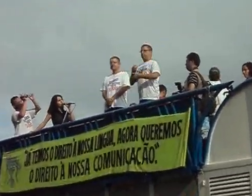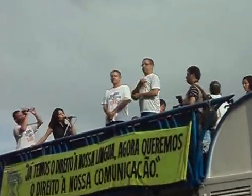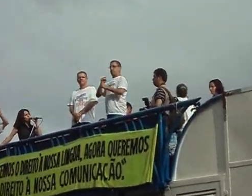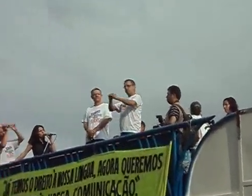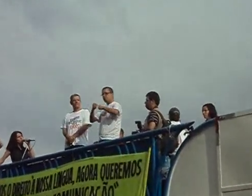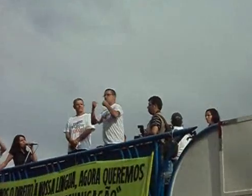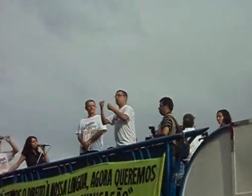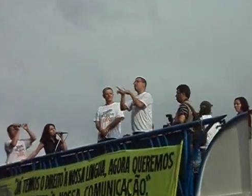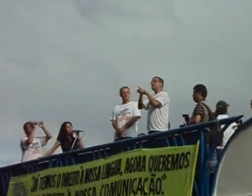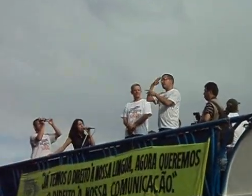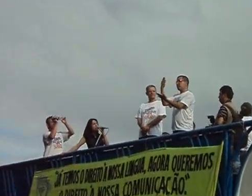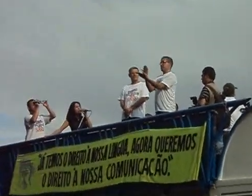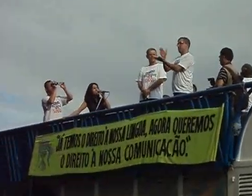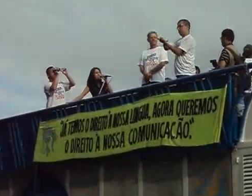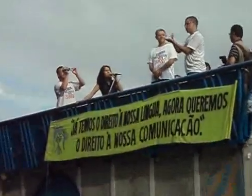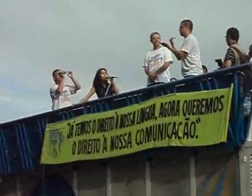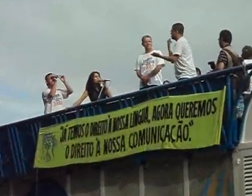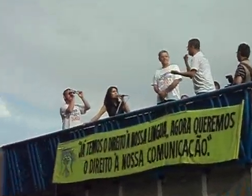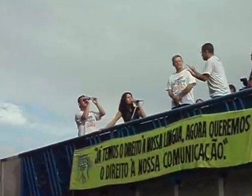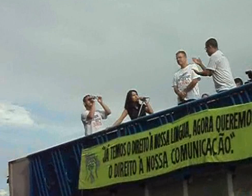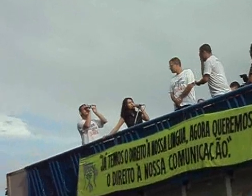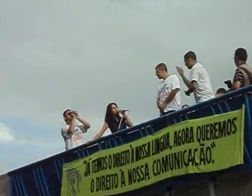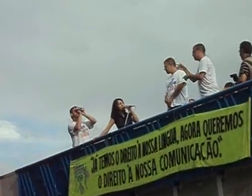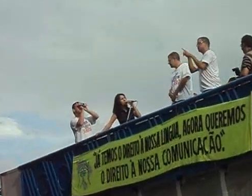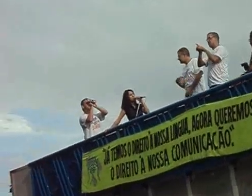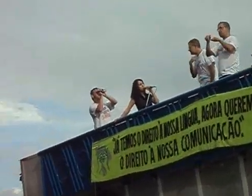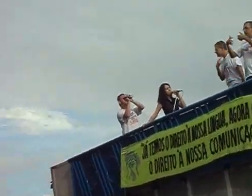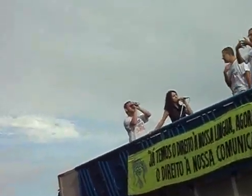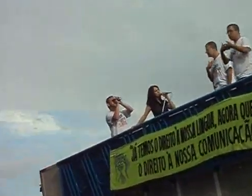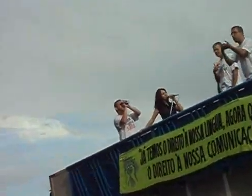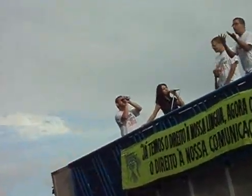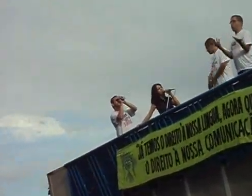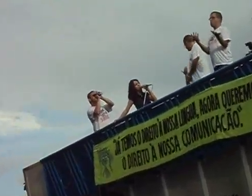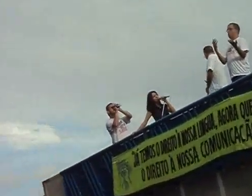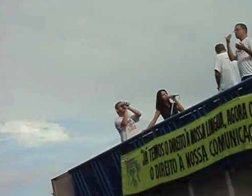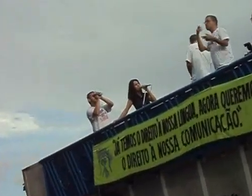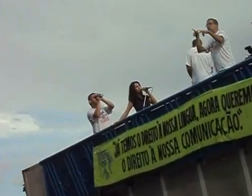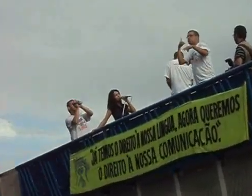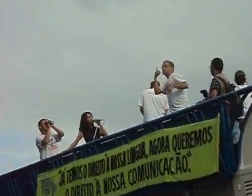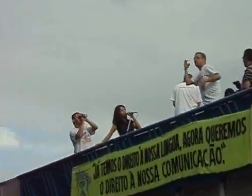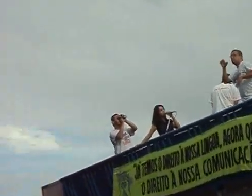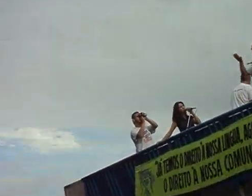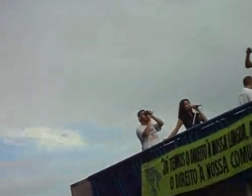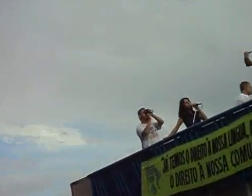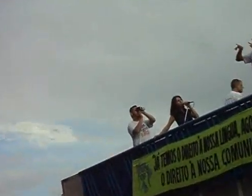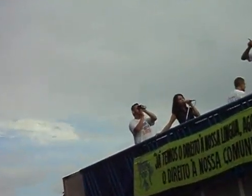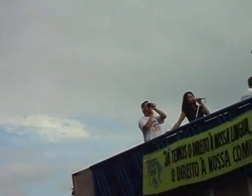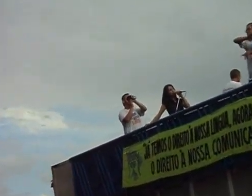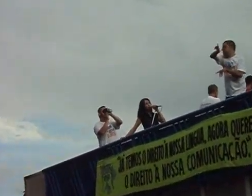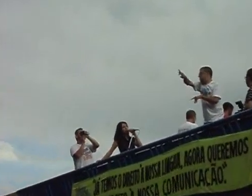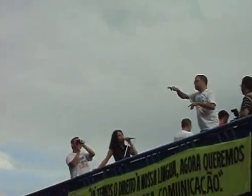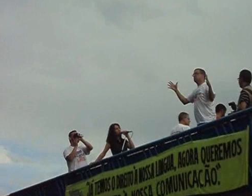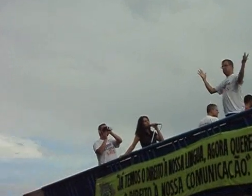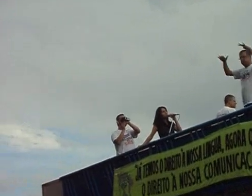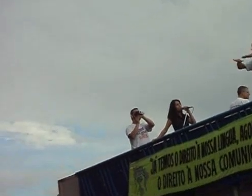trabalharam junto conosco, que participaram nesse esforço, também a Elcivânia, que está fazendo a tradução voz agora, traduziu com a gente em todos